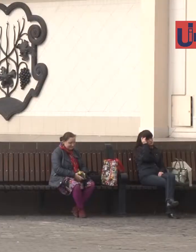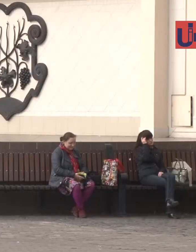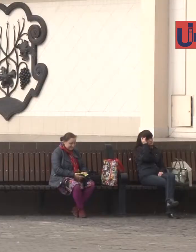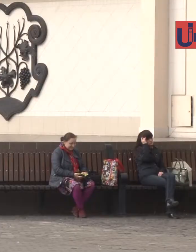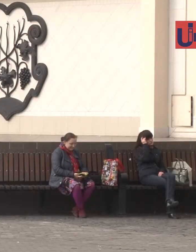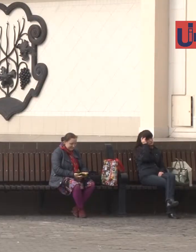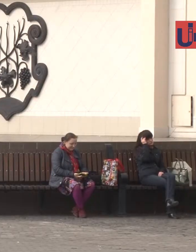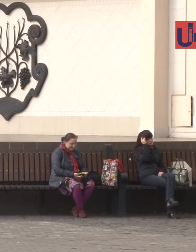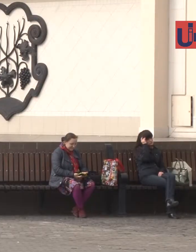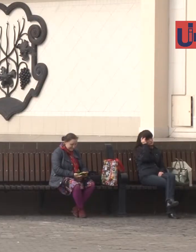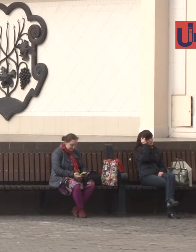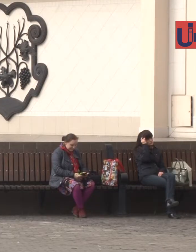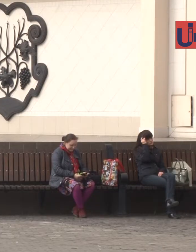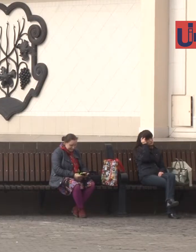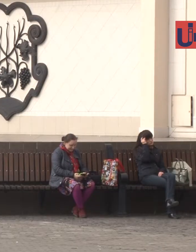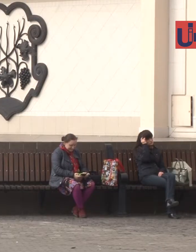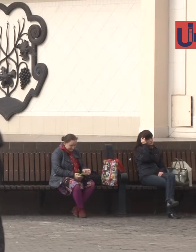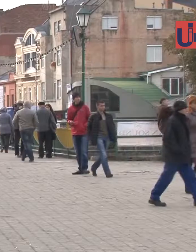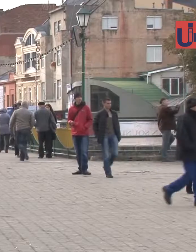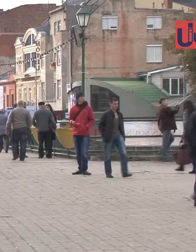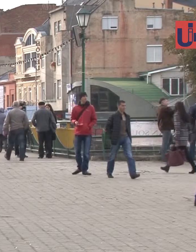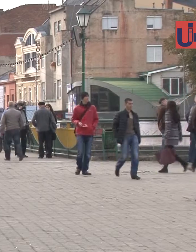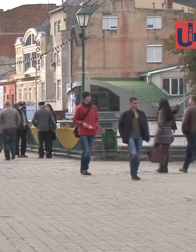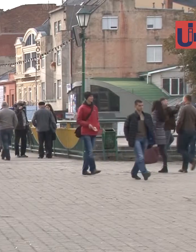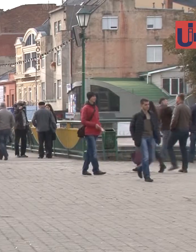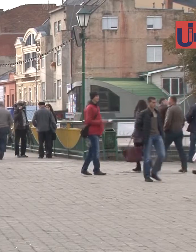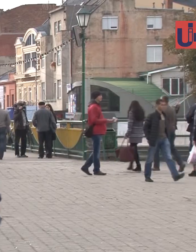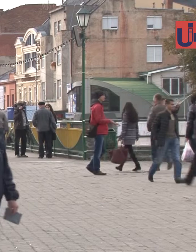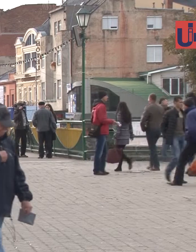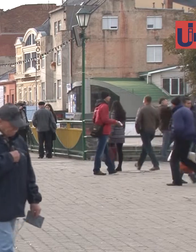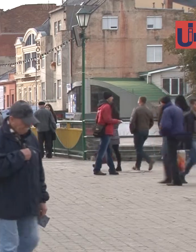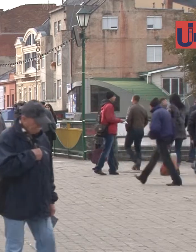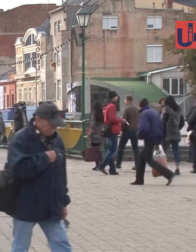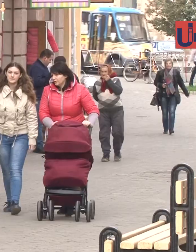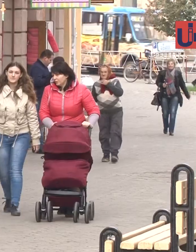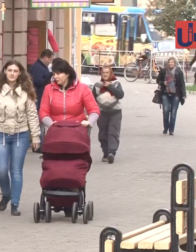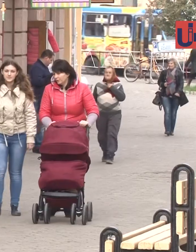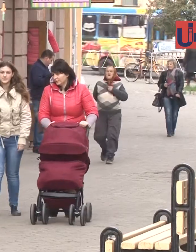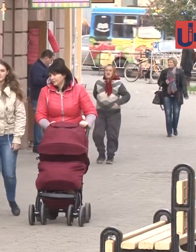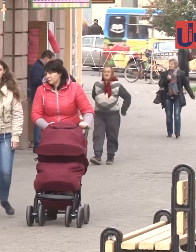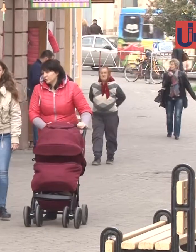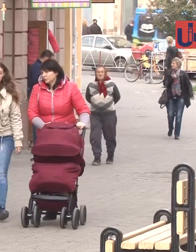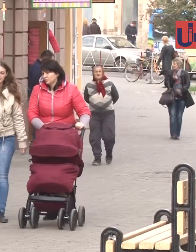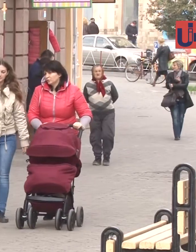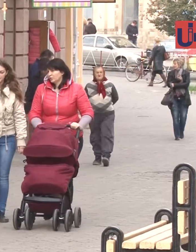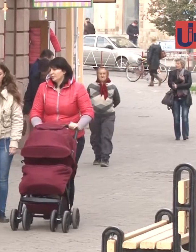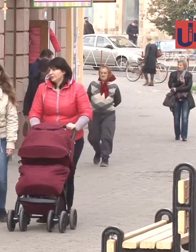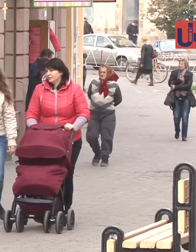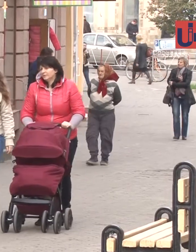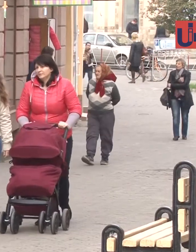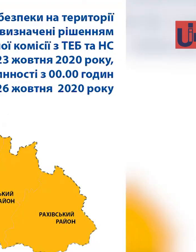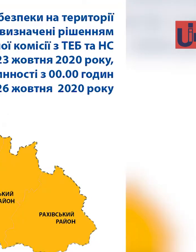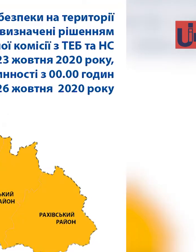помаранчевого рівня. Втім, через щоденний стрімкий приріст підтверджених випадків COVID-19 Ужгород наближається до